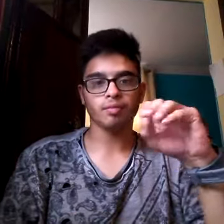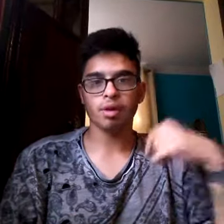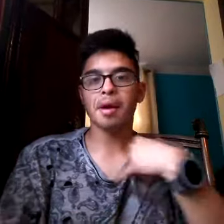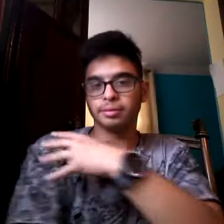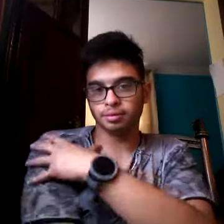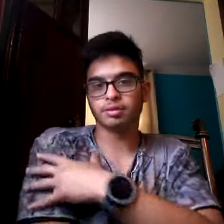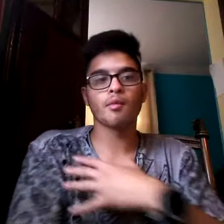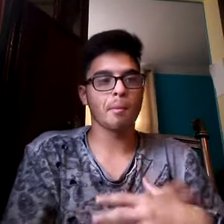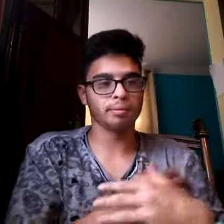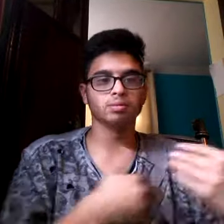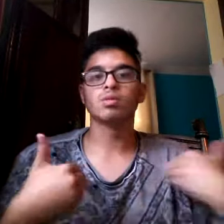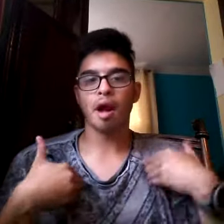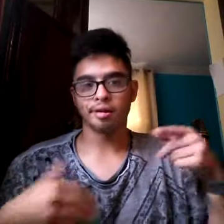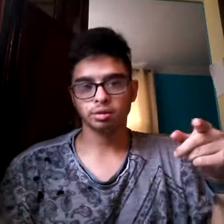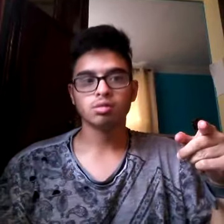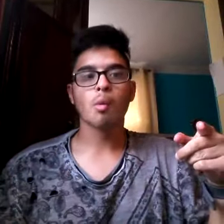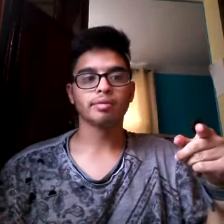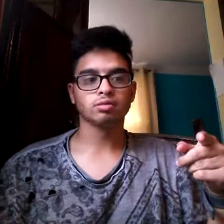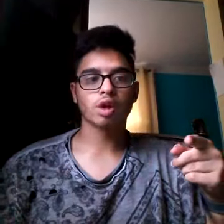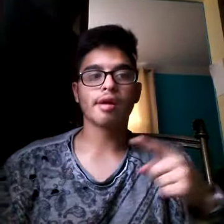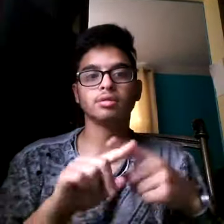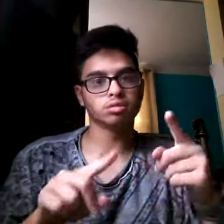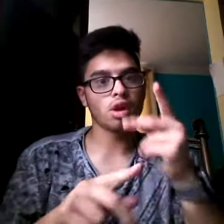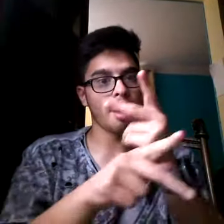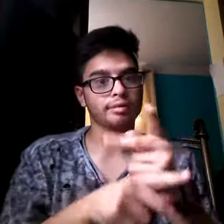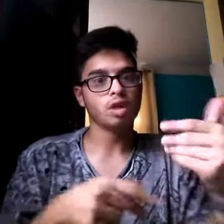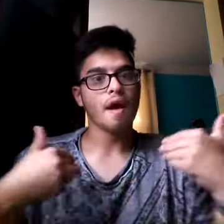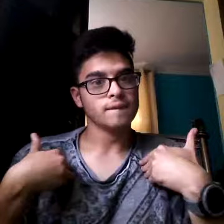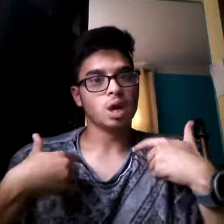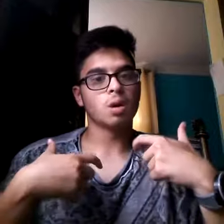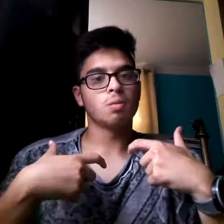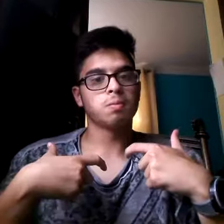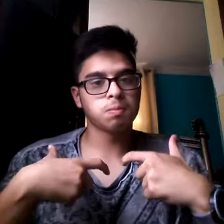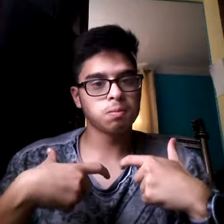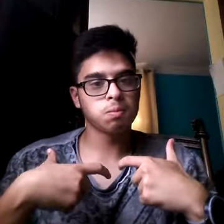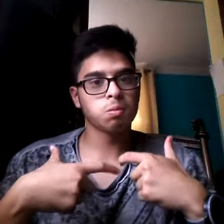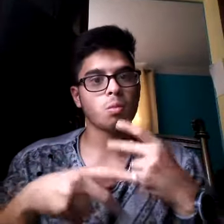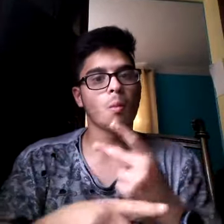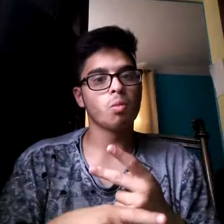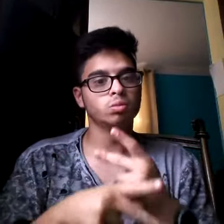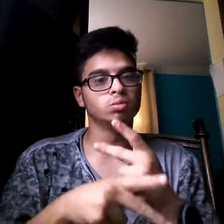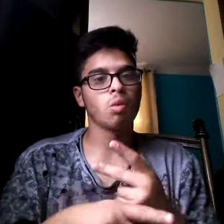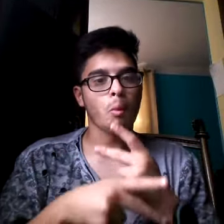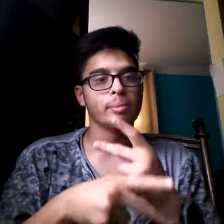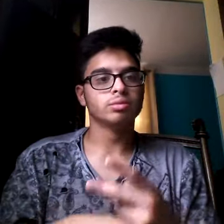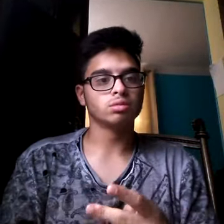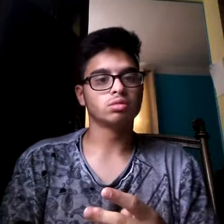esta tragedia. Así que el presidente Trump mostrándose solidario. Estamos viendo imágenes en vivo de